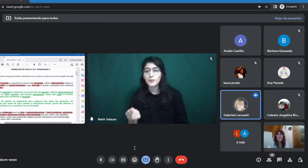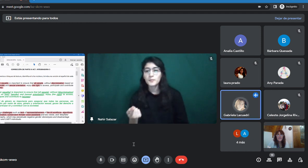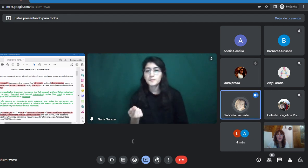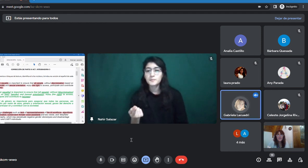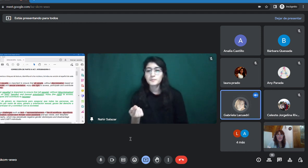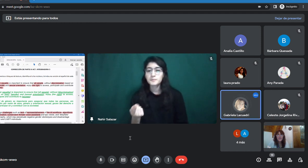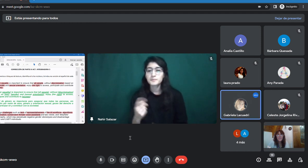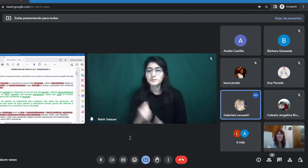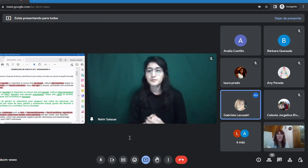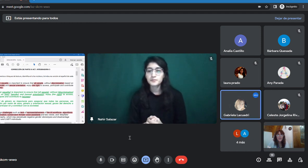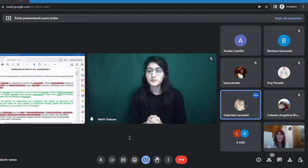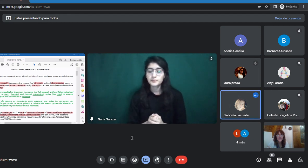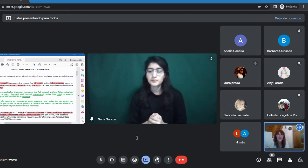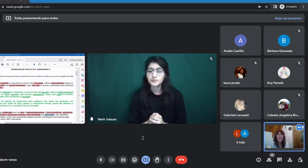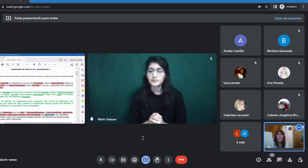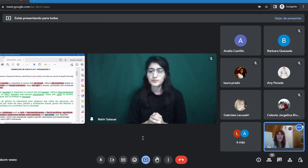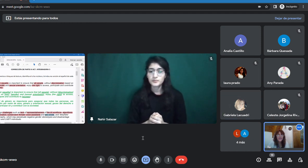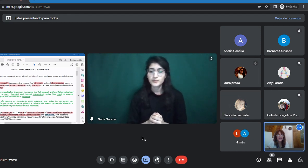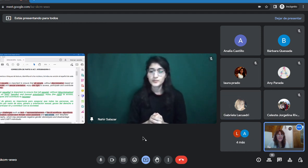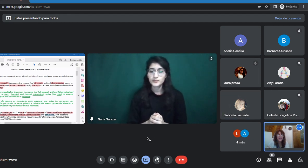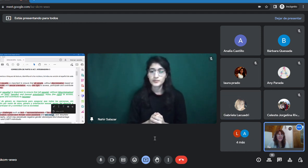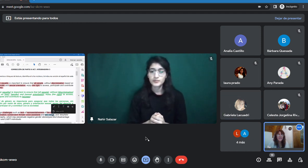sex robots. Muy bien.